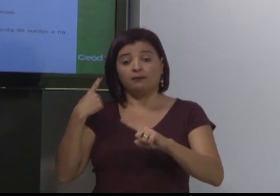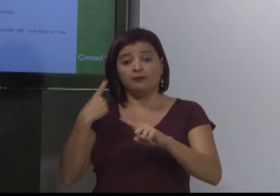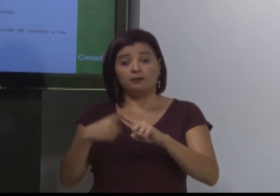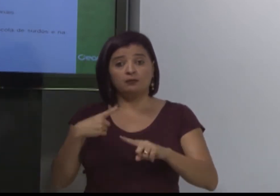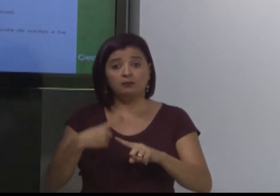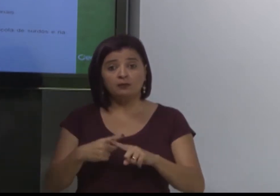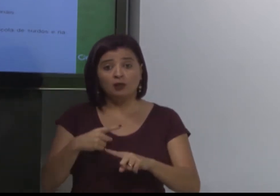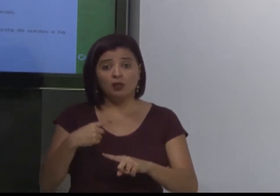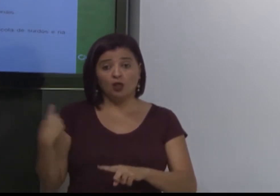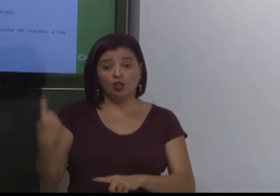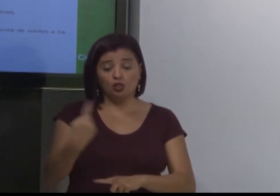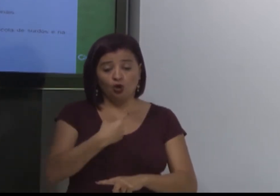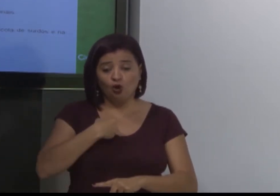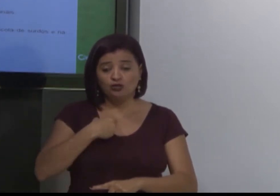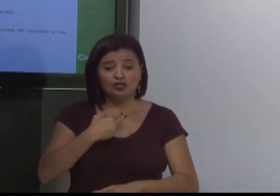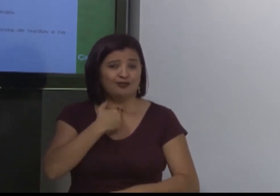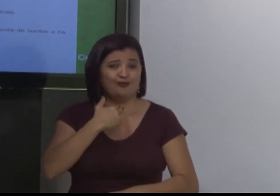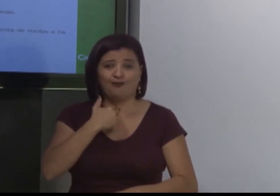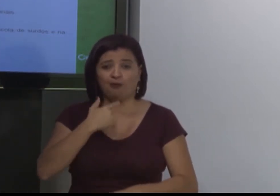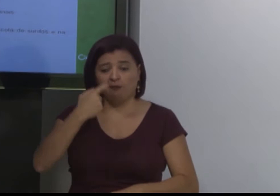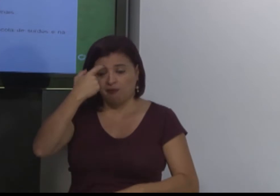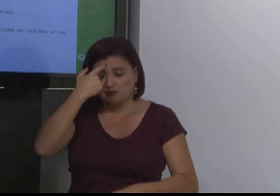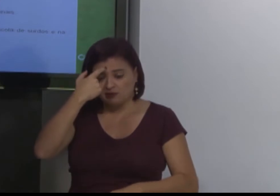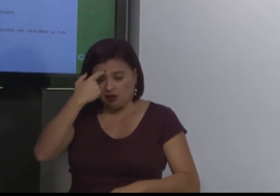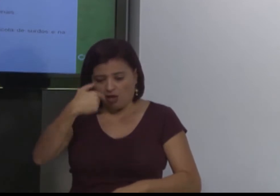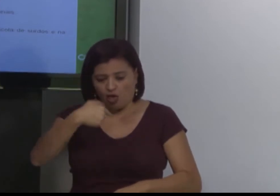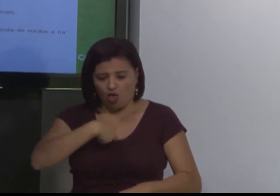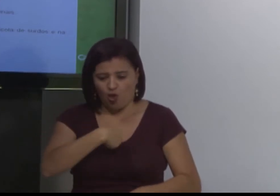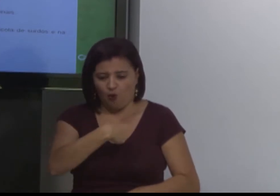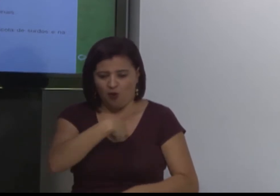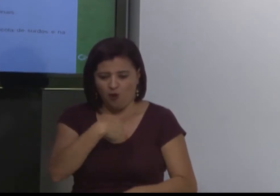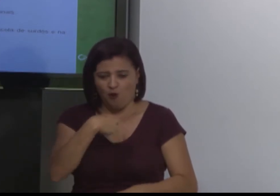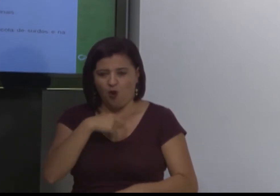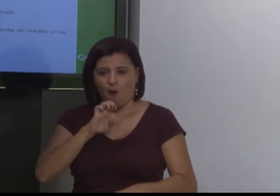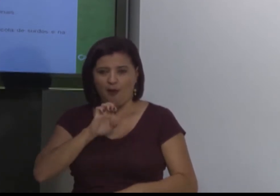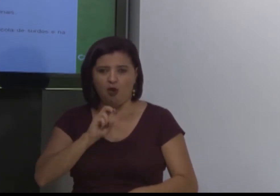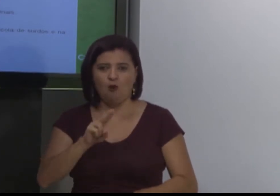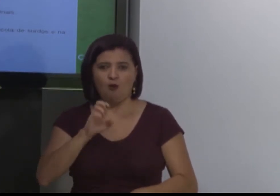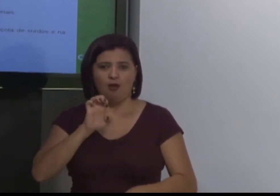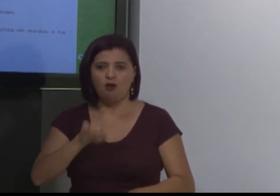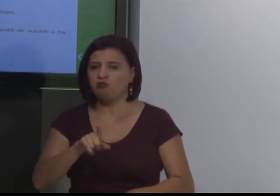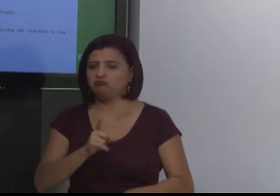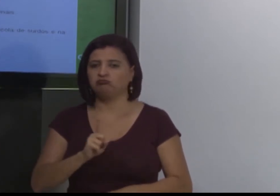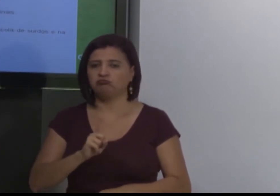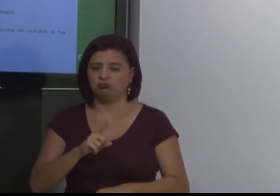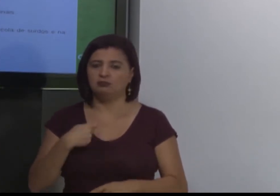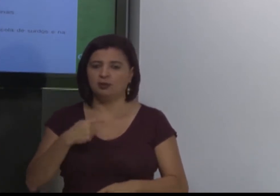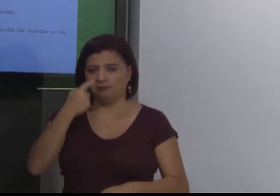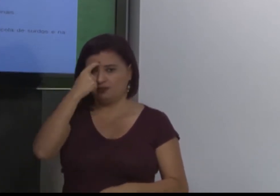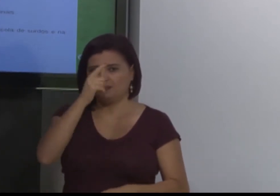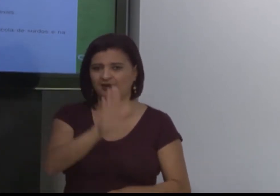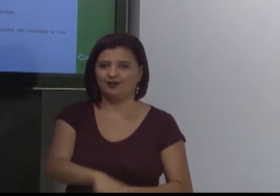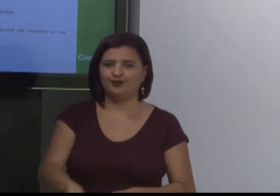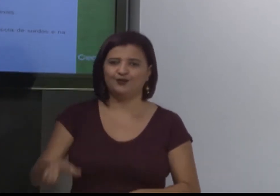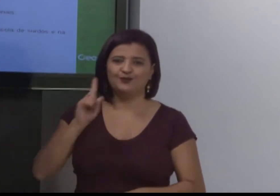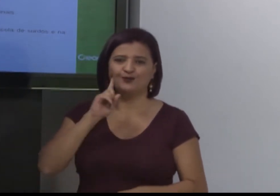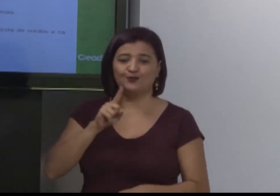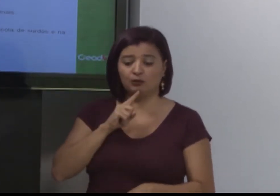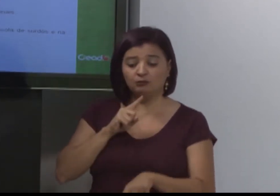Porque não podemos pensar somente no eu. Não, eu tenho que pensar na criança surda, no futuro dessa